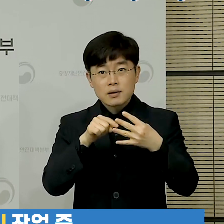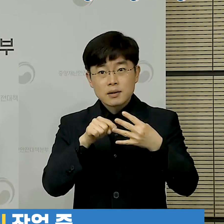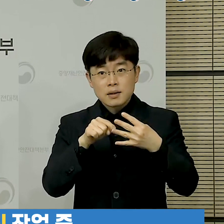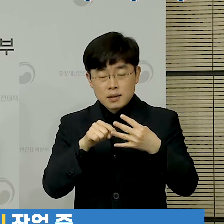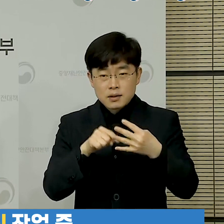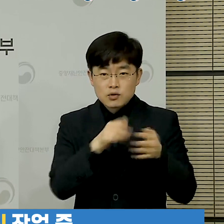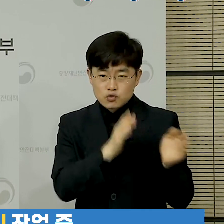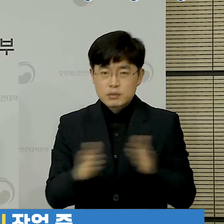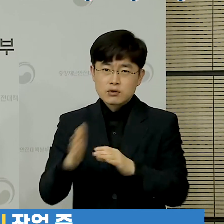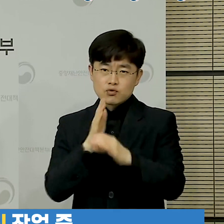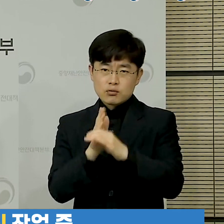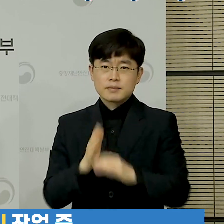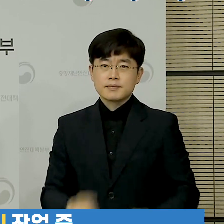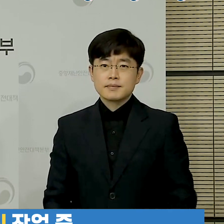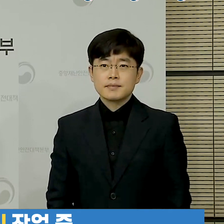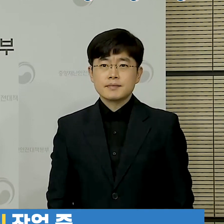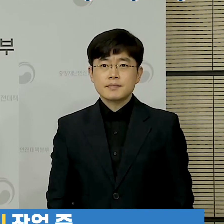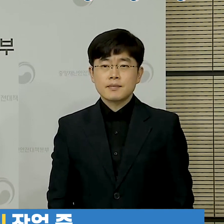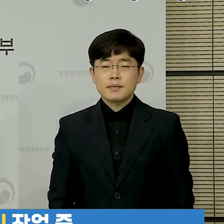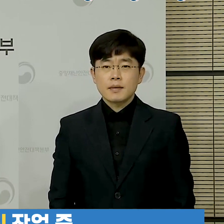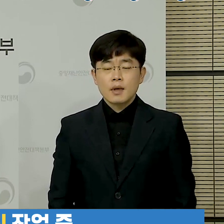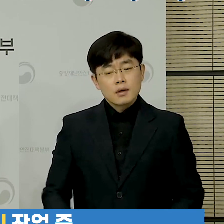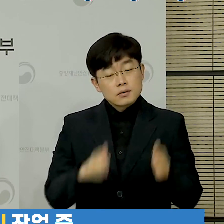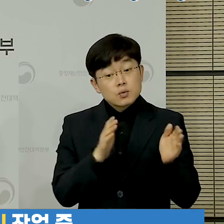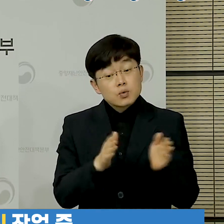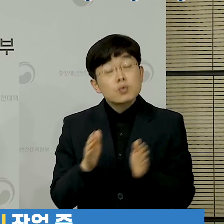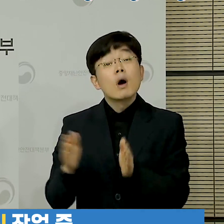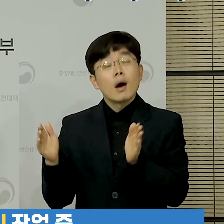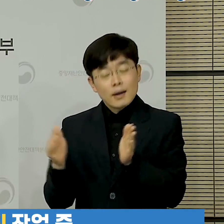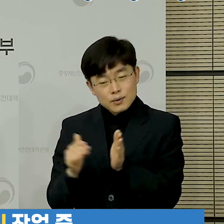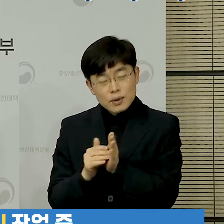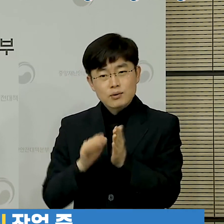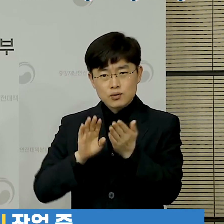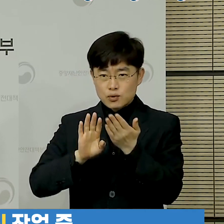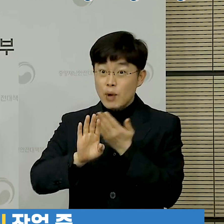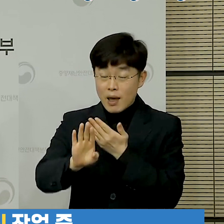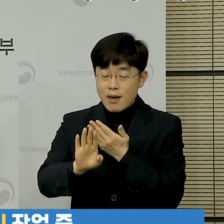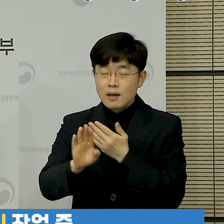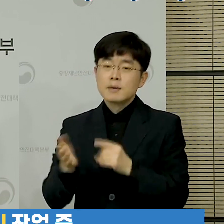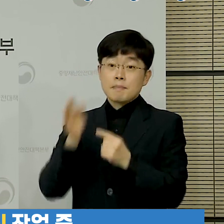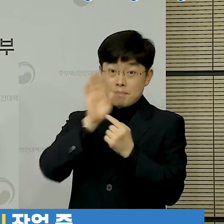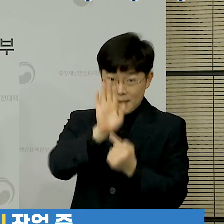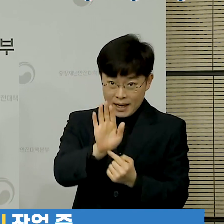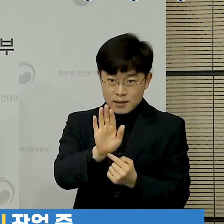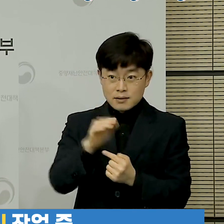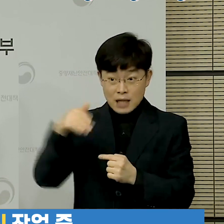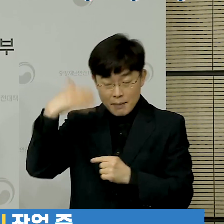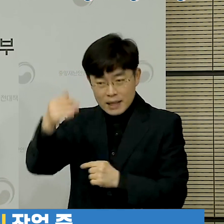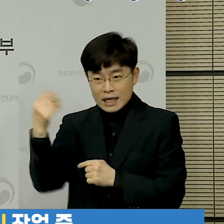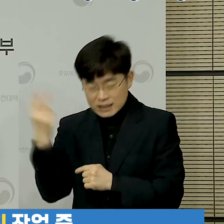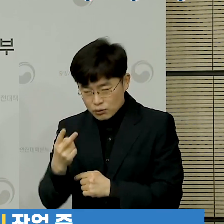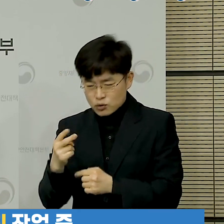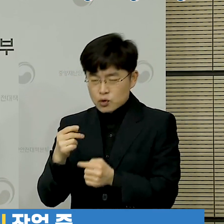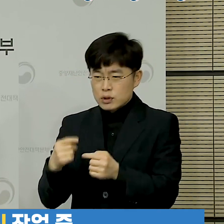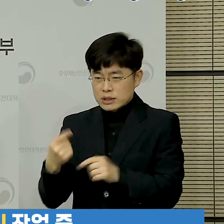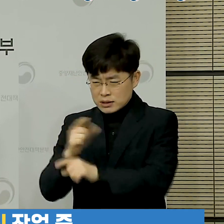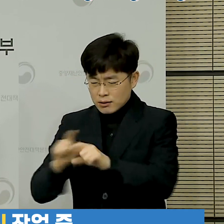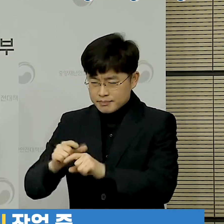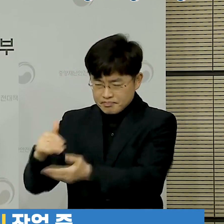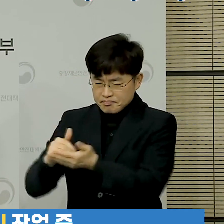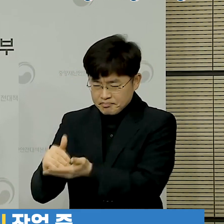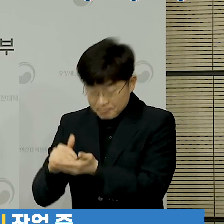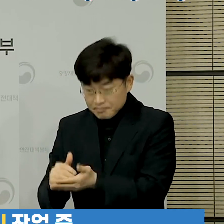계속 하고 있는 중이고 그게 어느 정도 정리가 되면 중간 결과를 한번 발표해드리고 그 이후에도 최종적으로 완성이 될